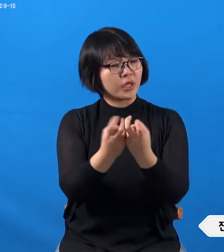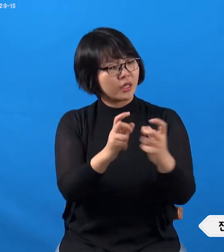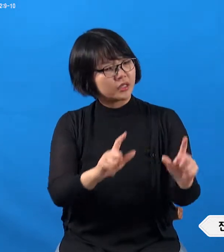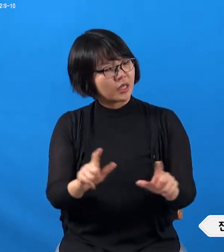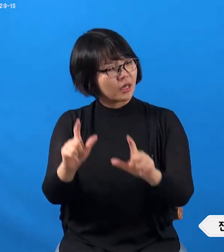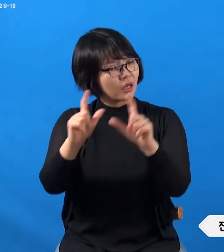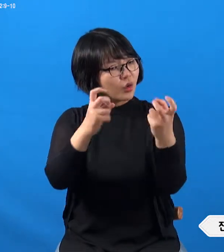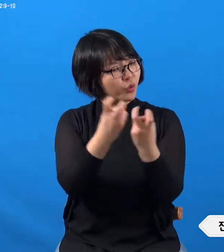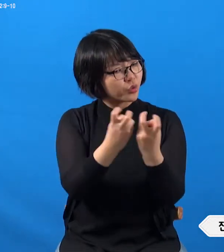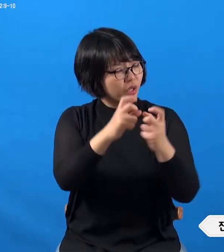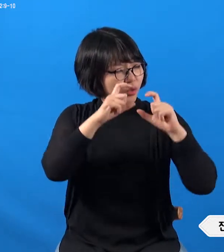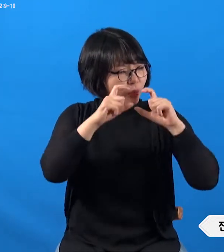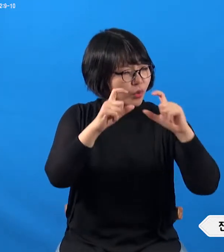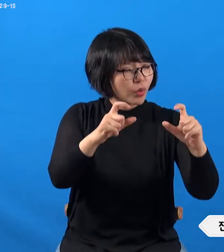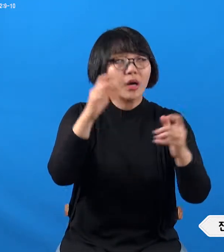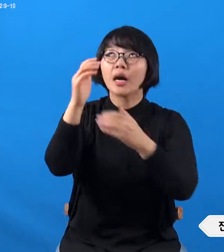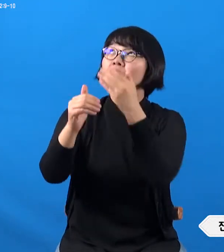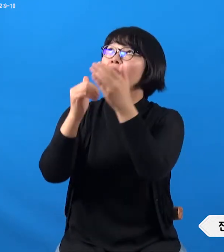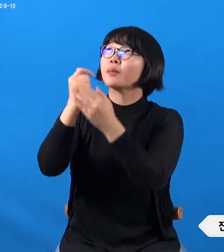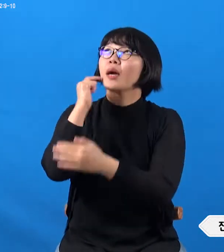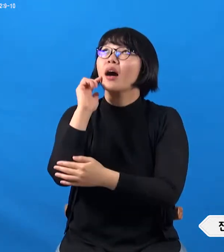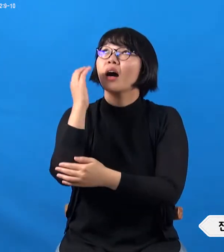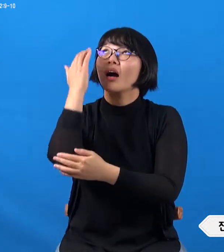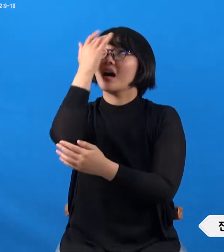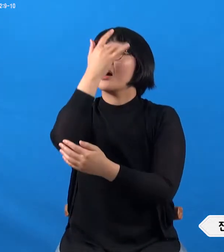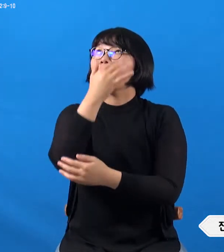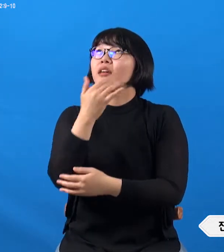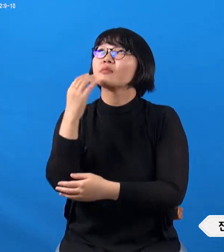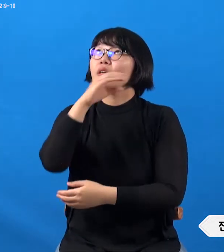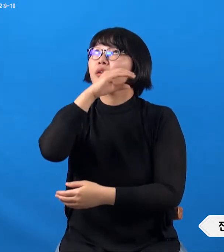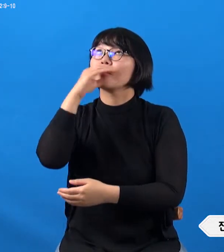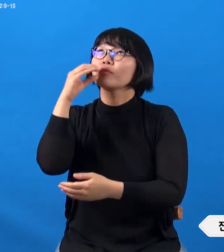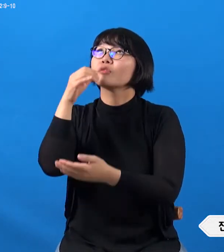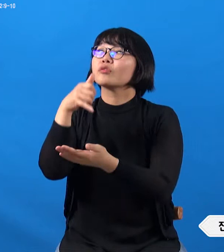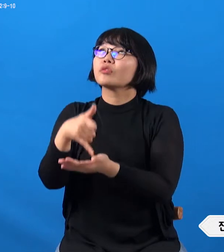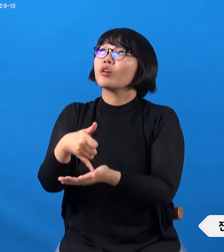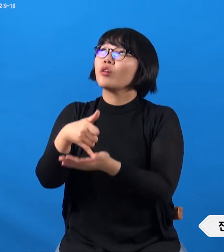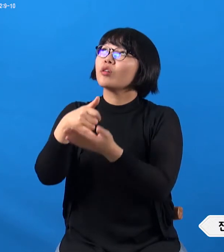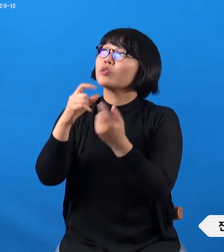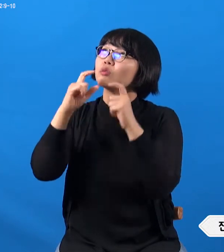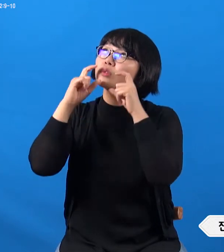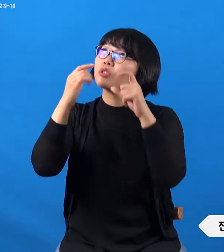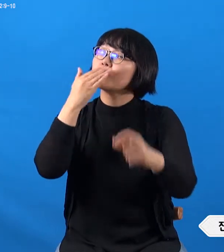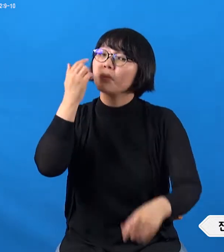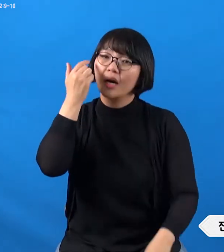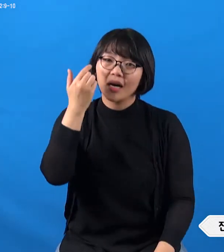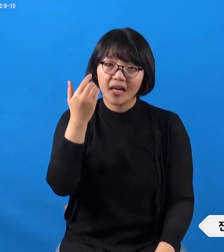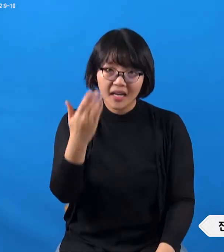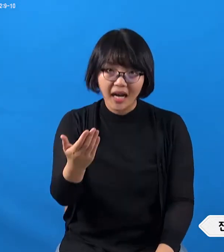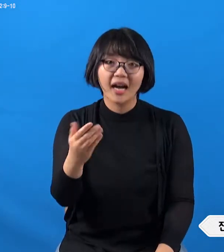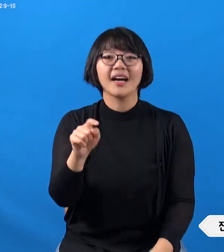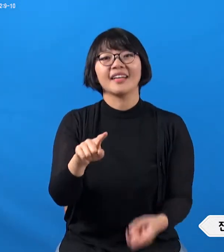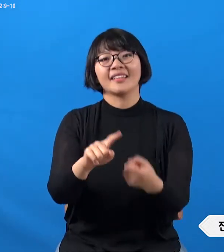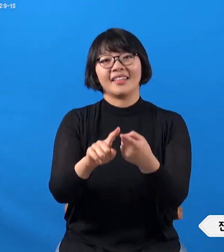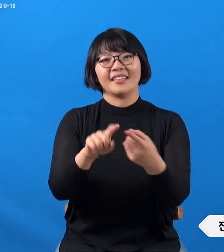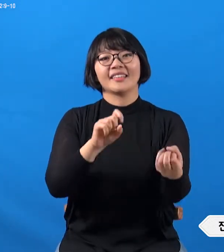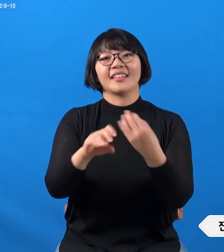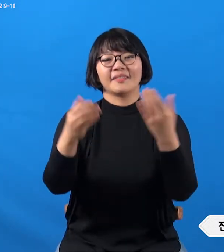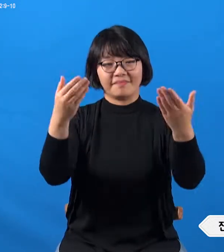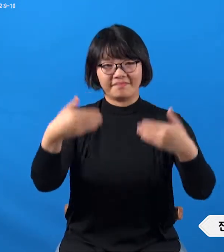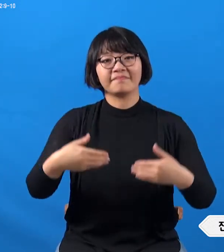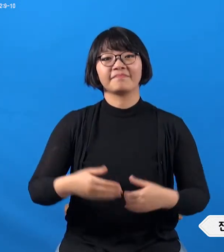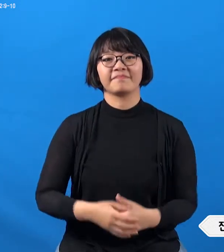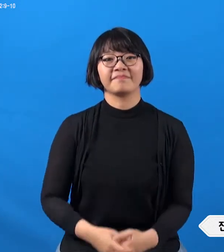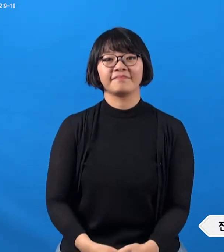어떻게 선포하며 하나님의 아름다운 덕을 선포하며 하늘을 향해 갈 것인가를